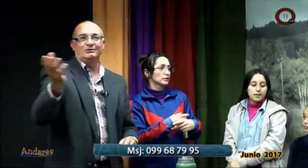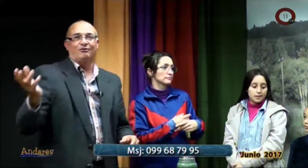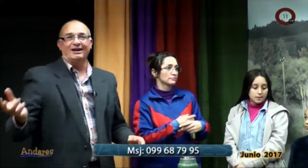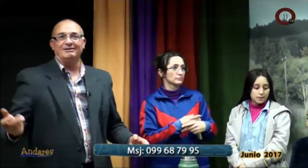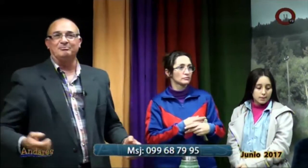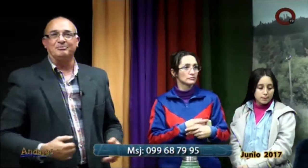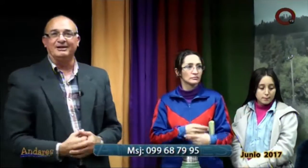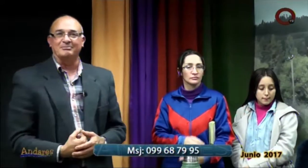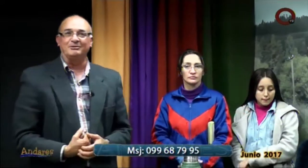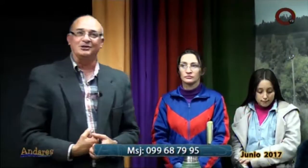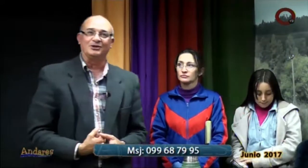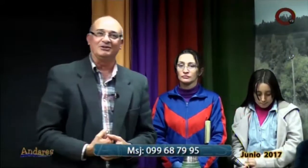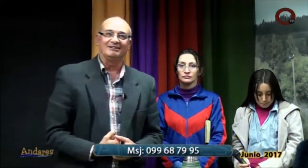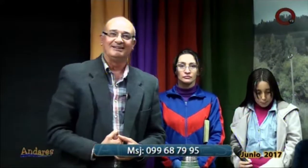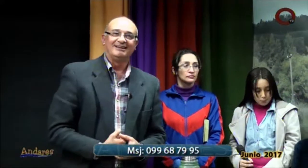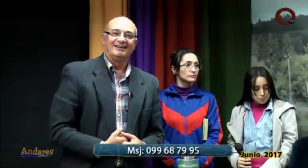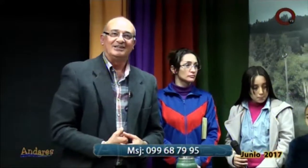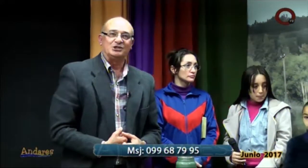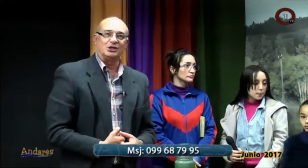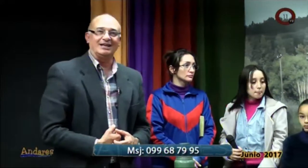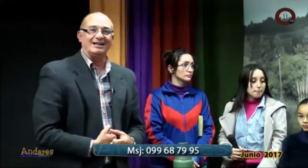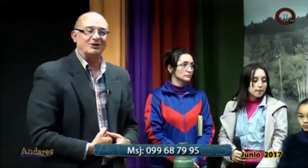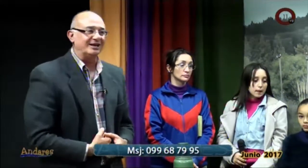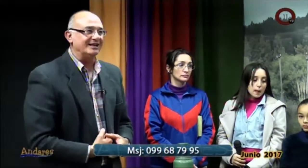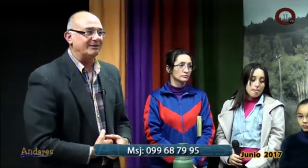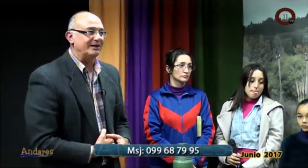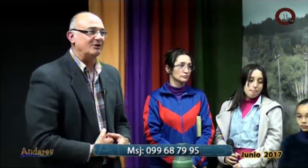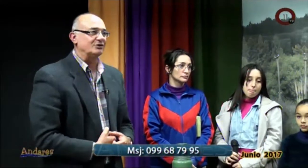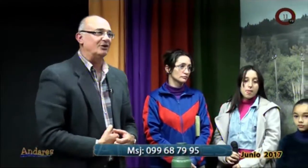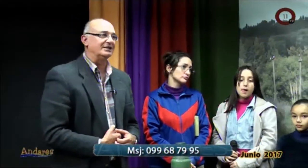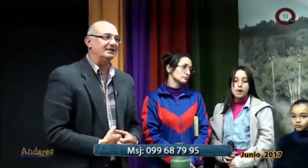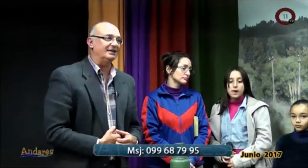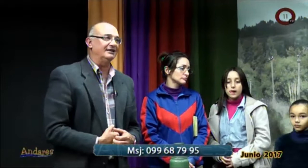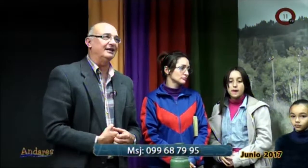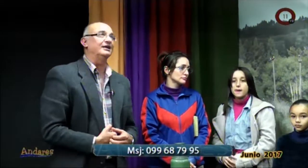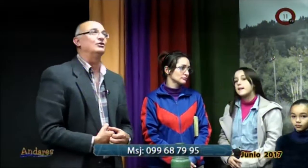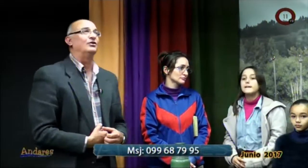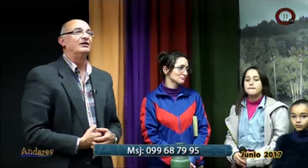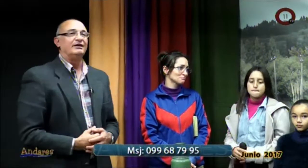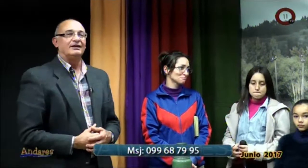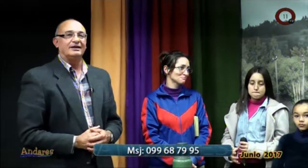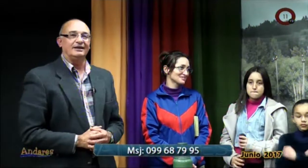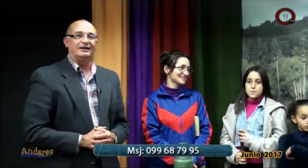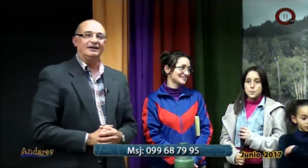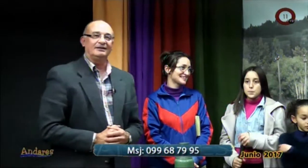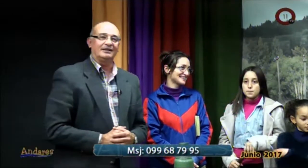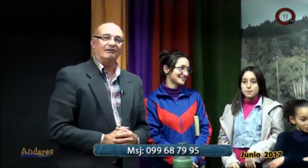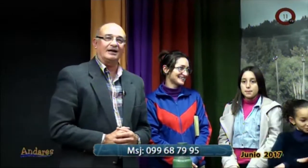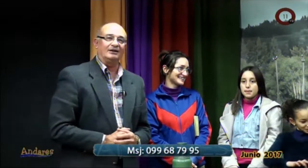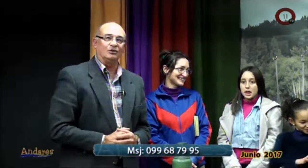es como si vos fueras el hermano mayor, ¿no? Jonathan Rodríguez también en controles allí, dirigiendo y